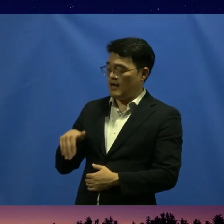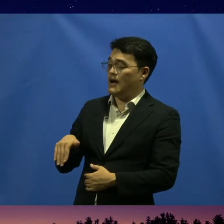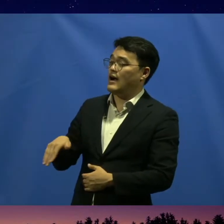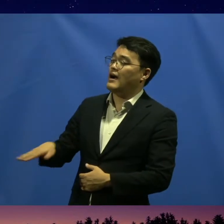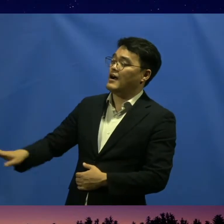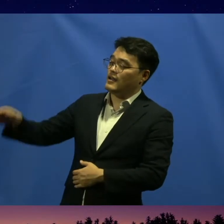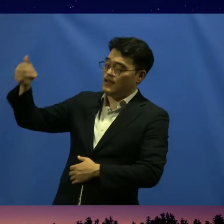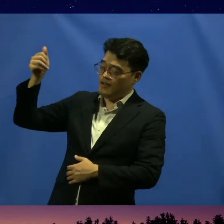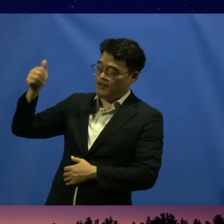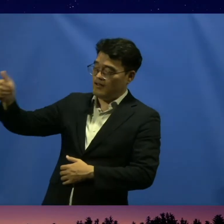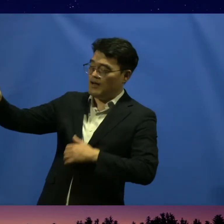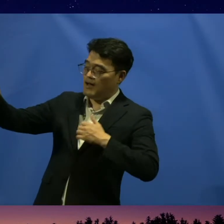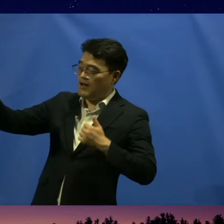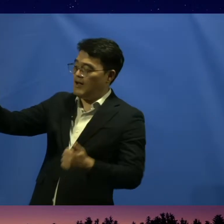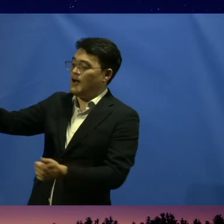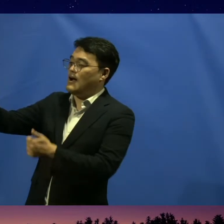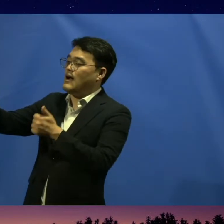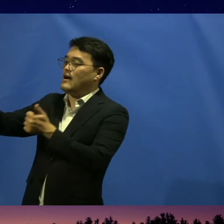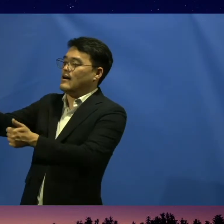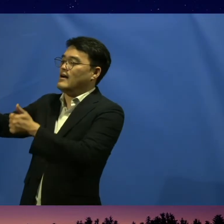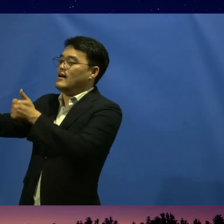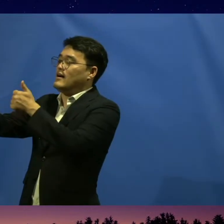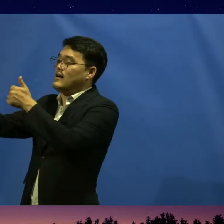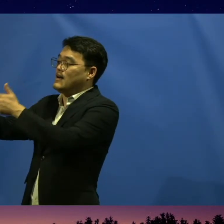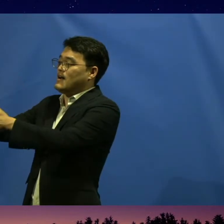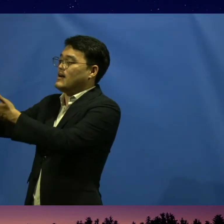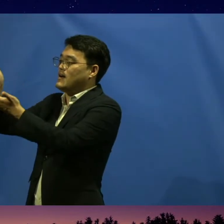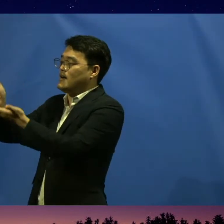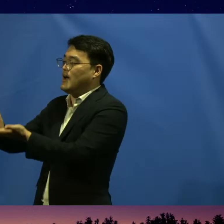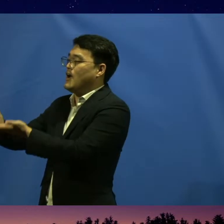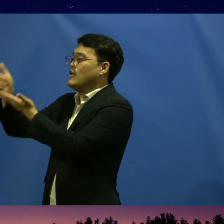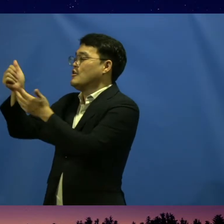나는 가리라